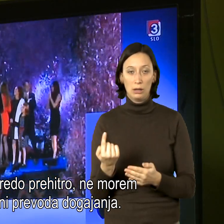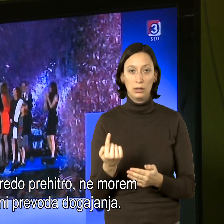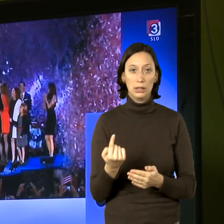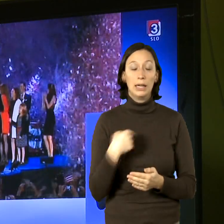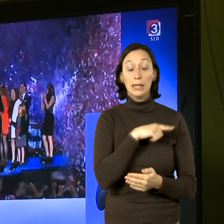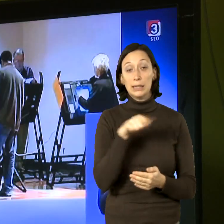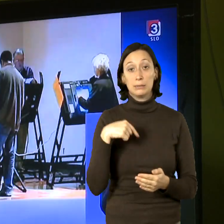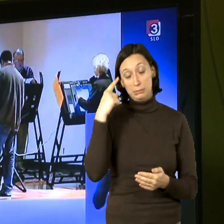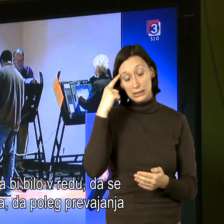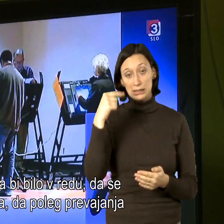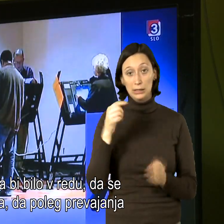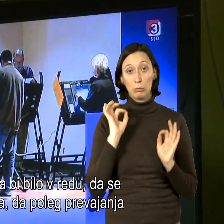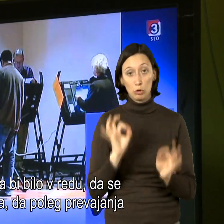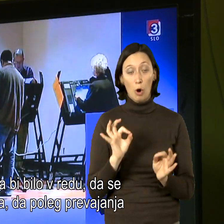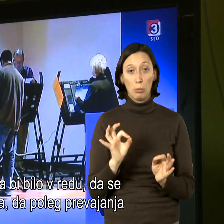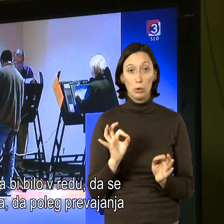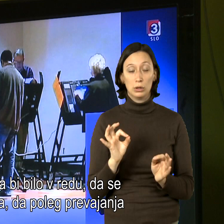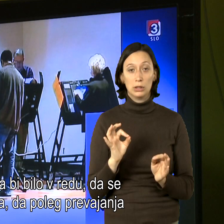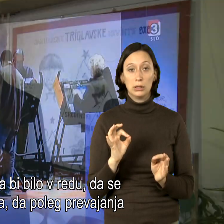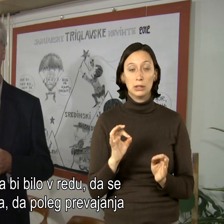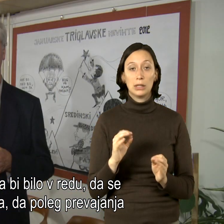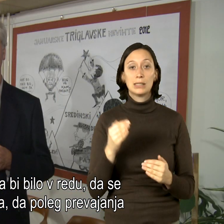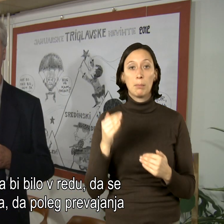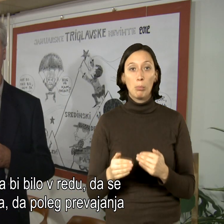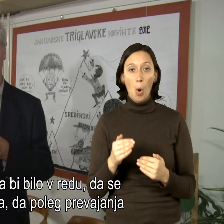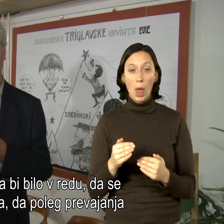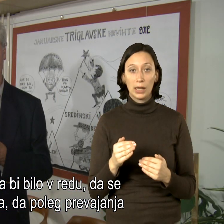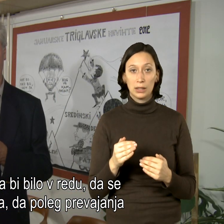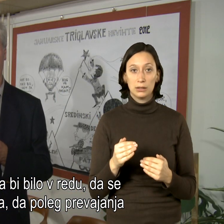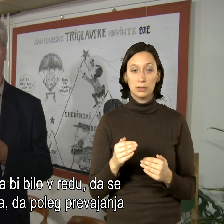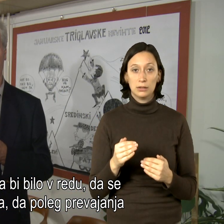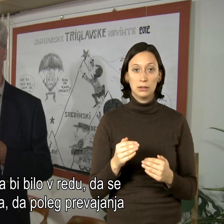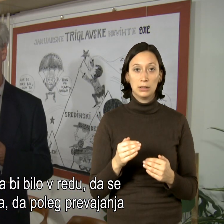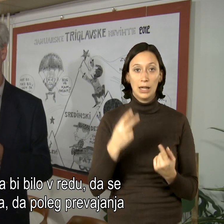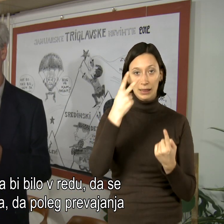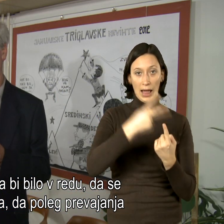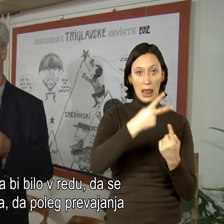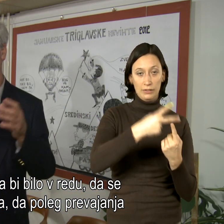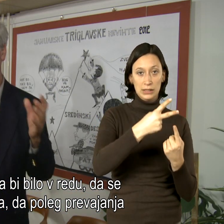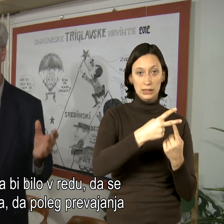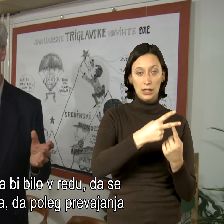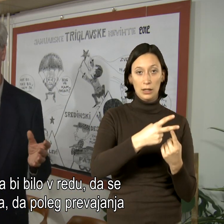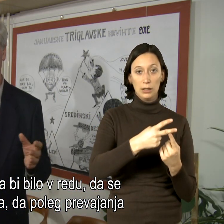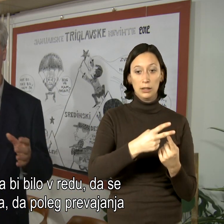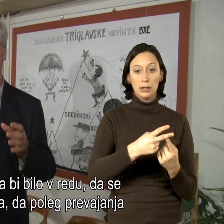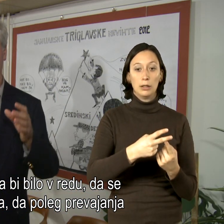dogaja. In mislim, da bi bilo v redu, da se poleg televizije, poleg